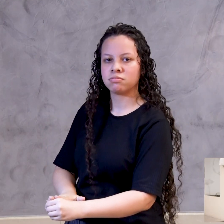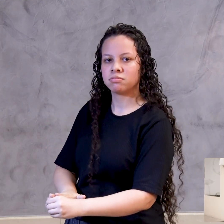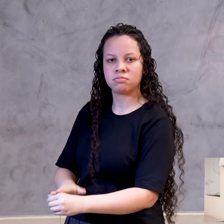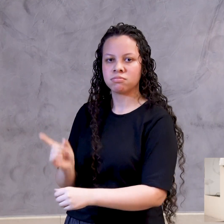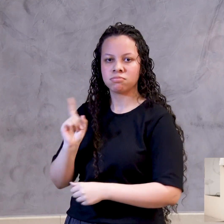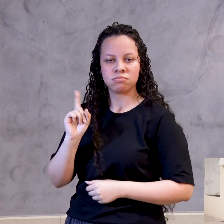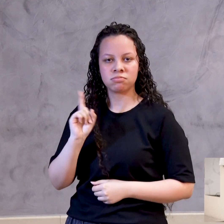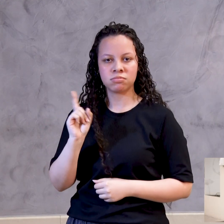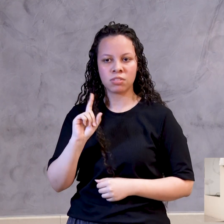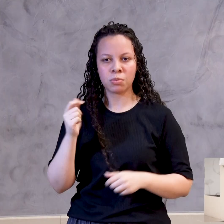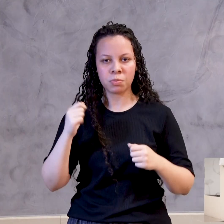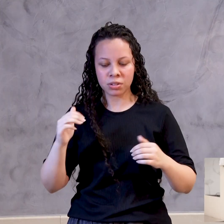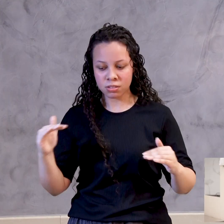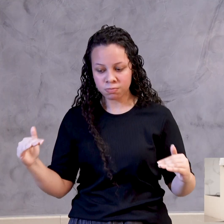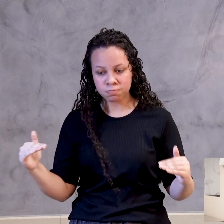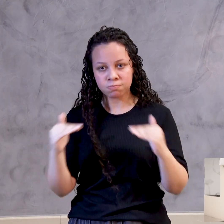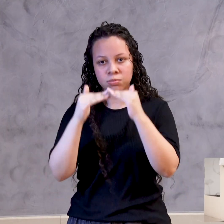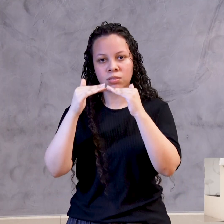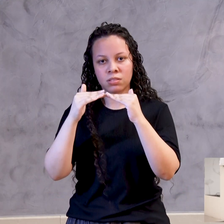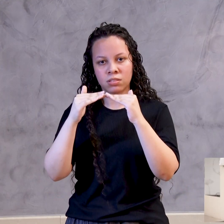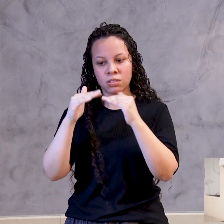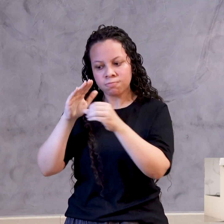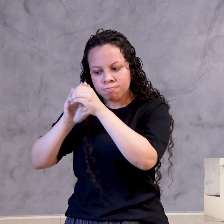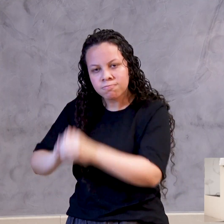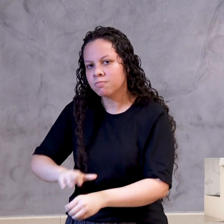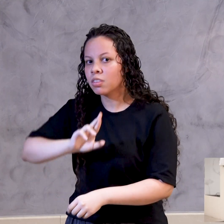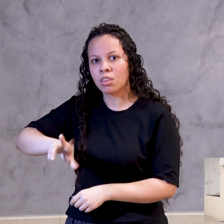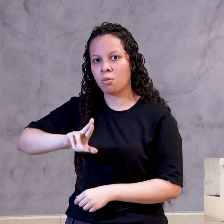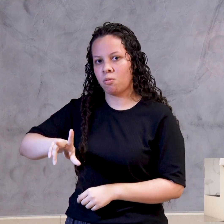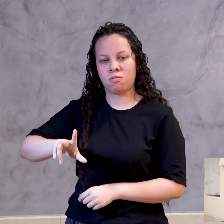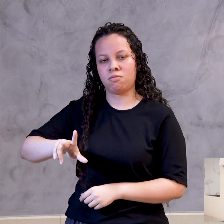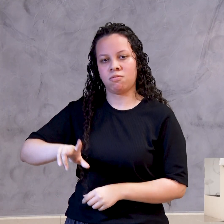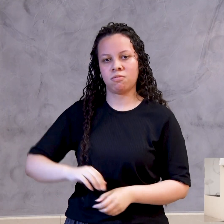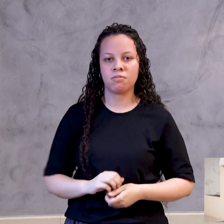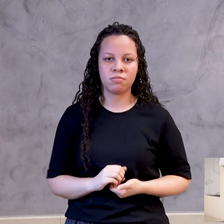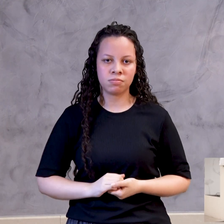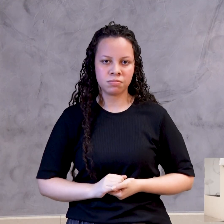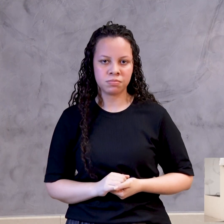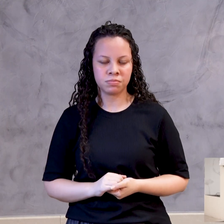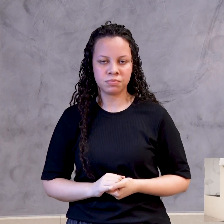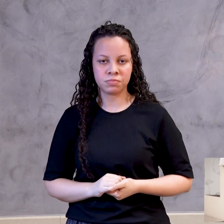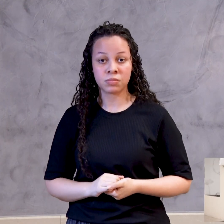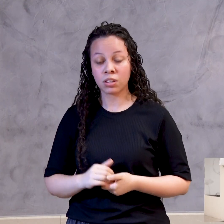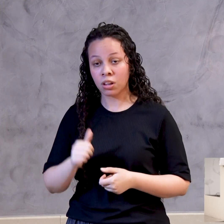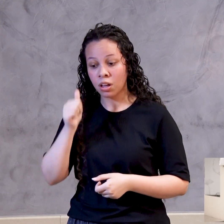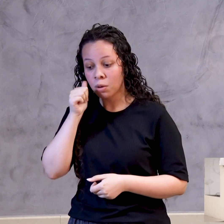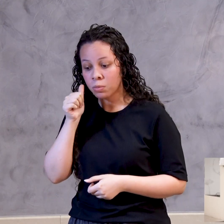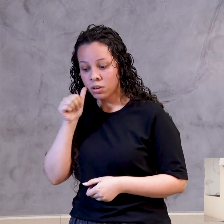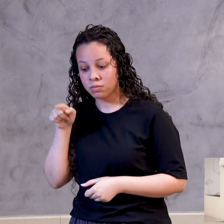tapete para que se possa pisar. Não. Ela é